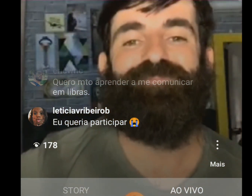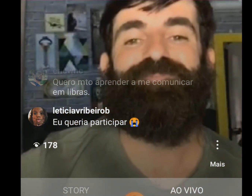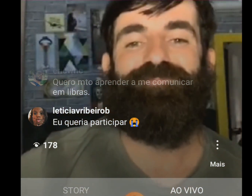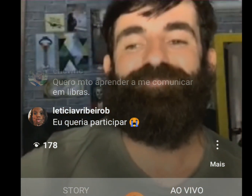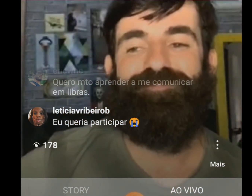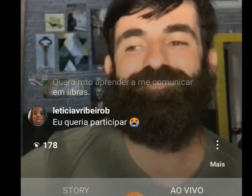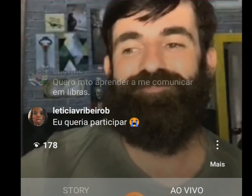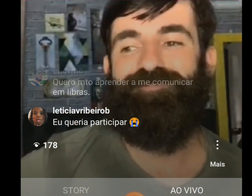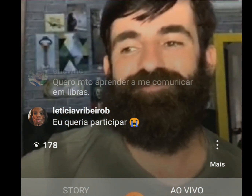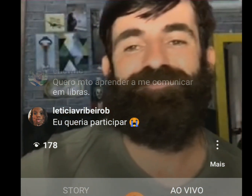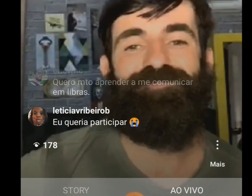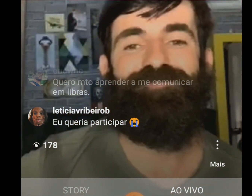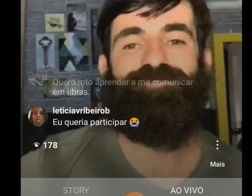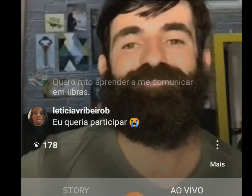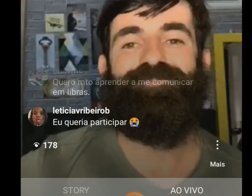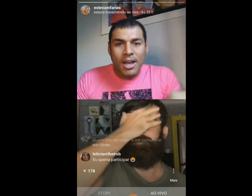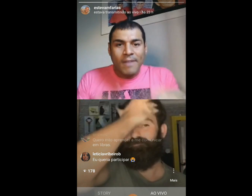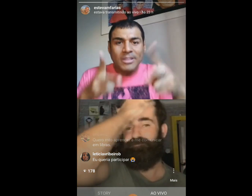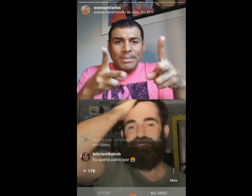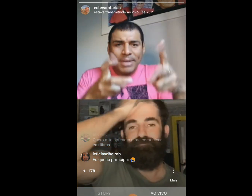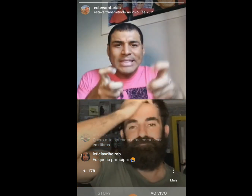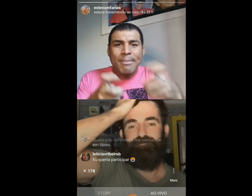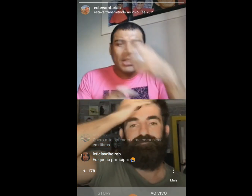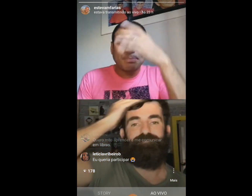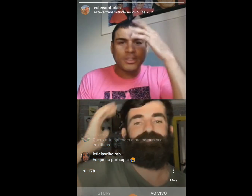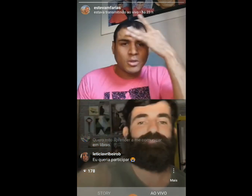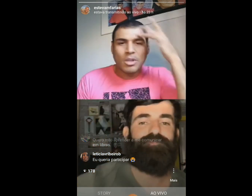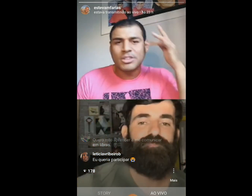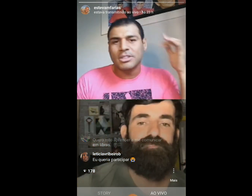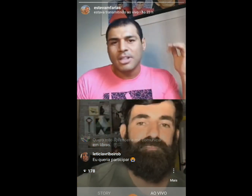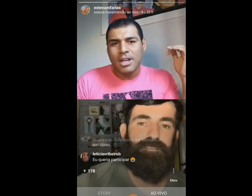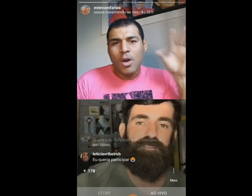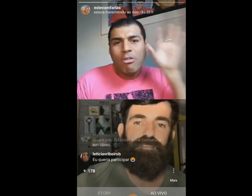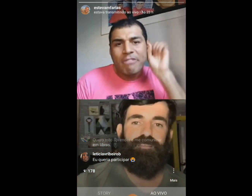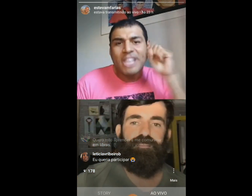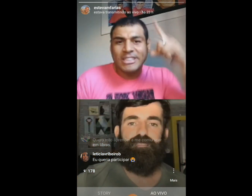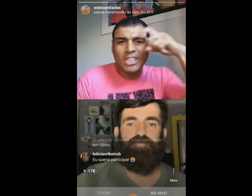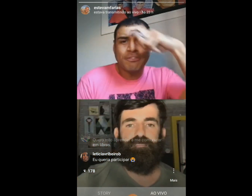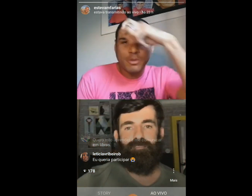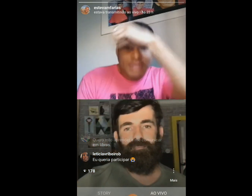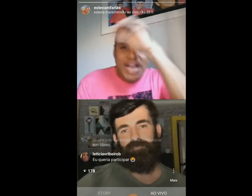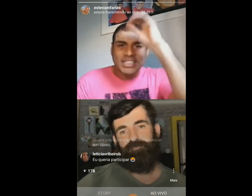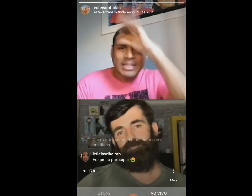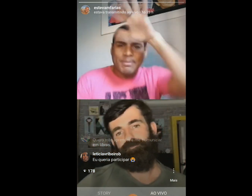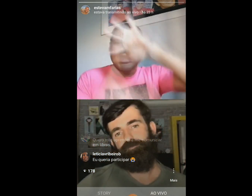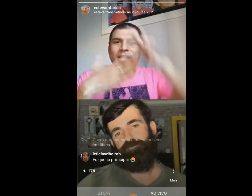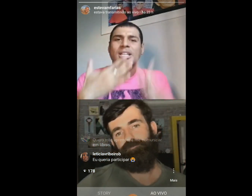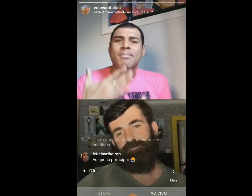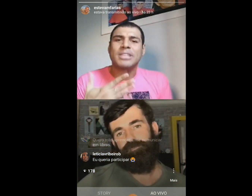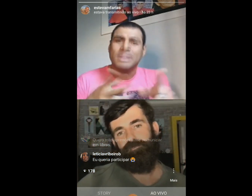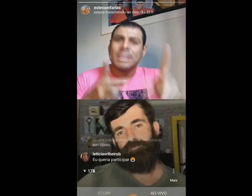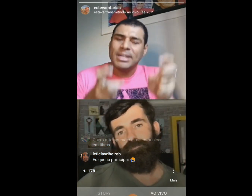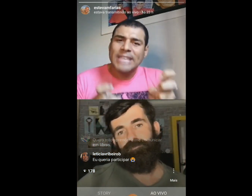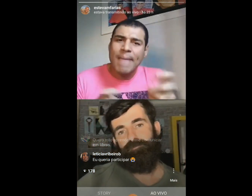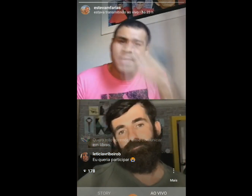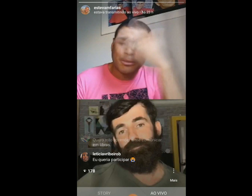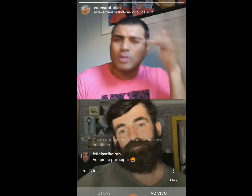muito bom. Você percebe que as pessoas ouvintes têm dificuldade de aprender Libras? Você percebe que as pessoas ouvintes